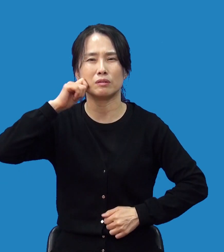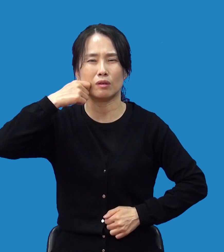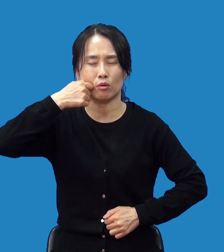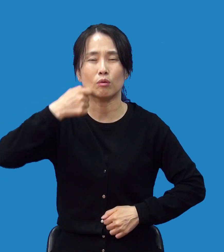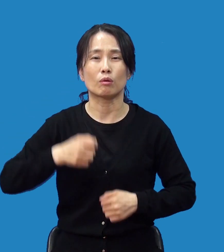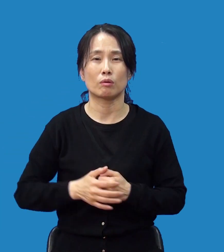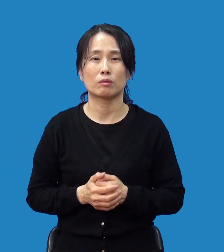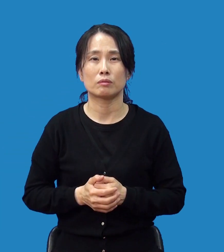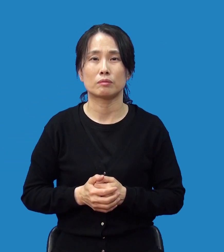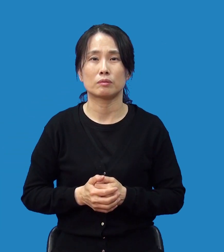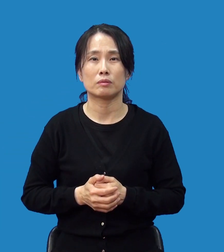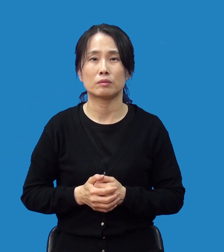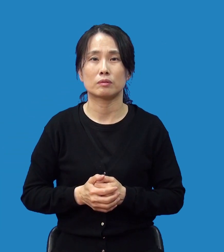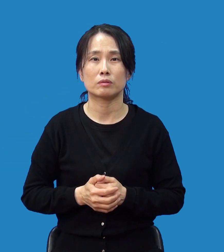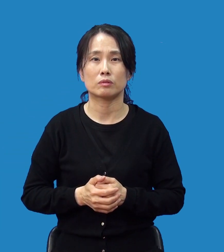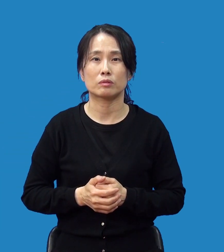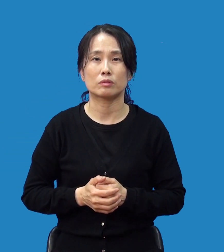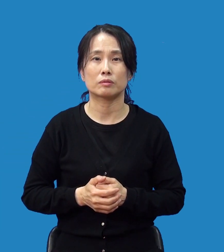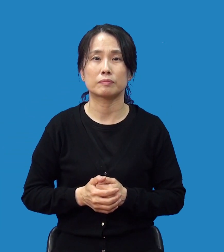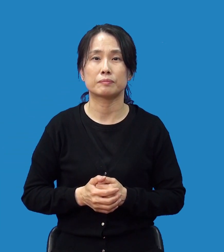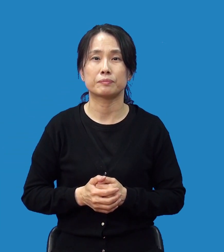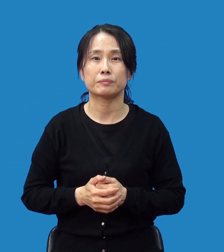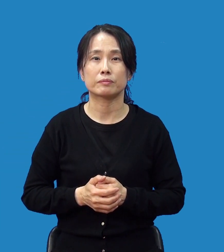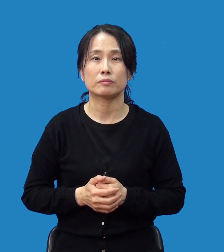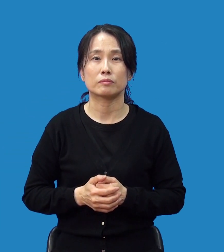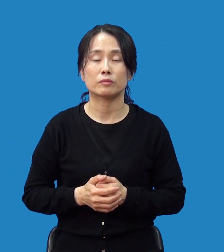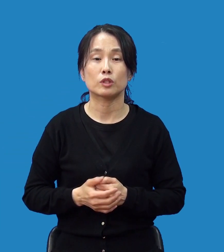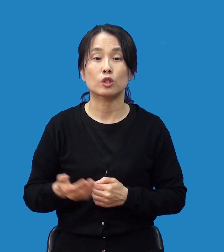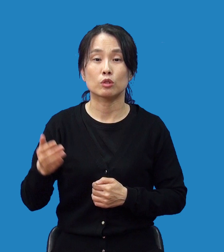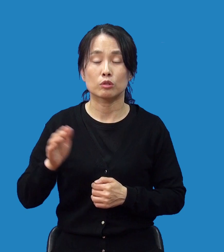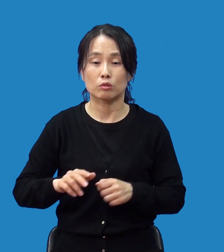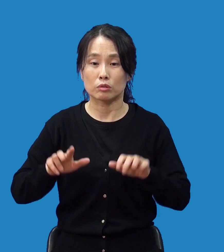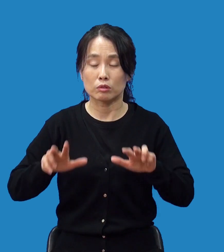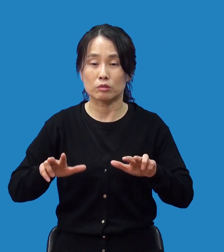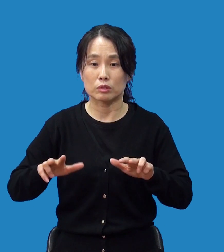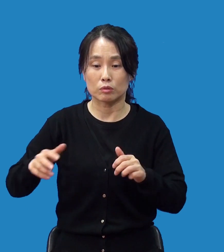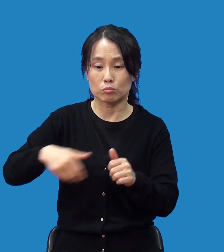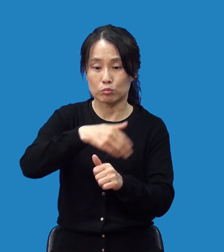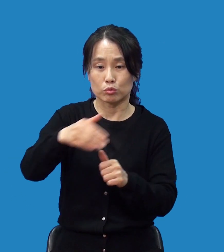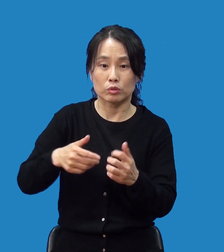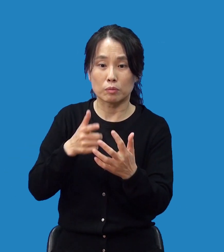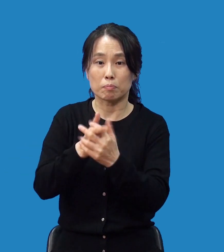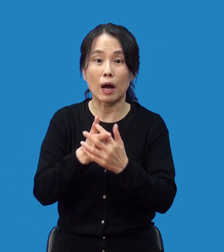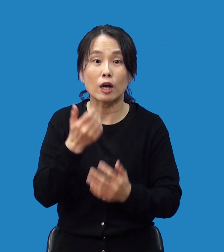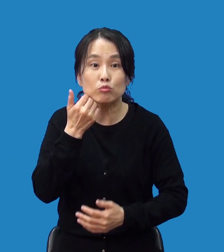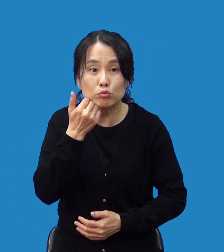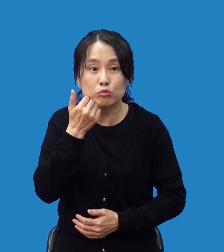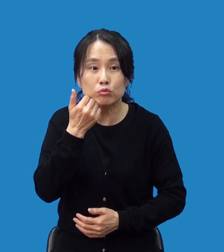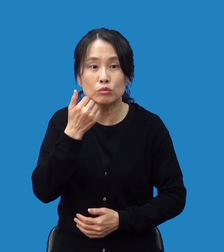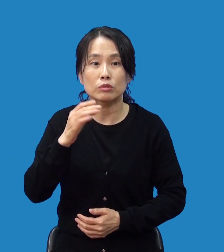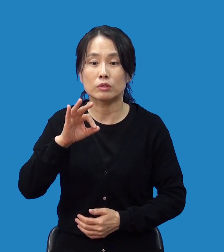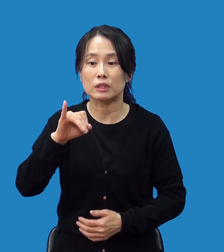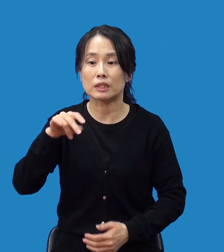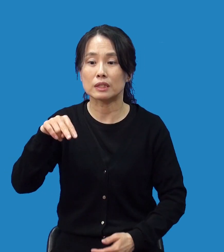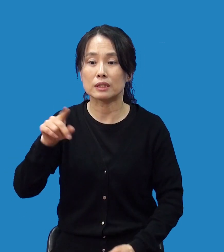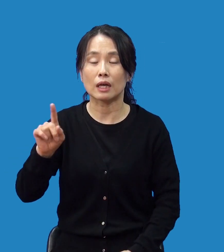그런데 누가 그 시대의 전환을 외치고 있습니까? 이사야